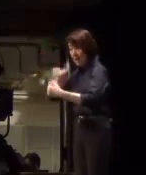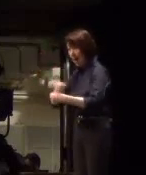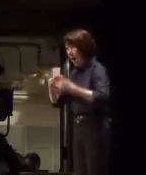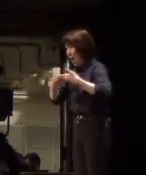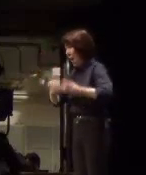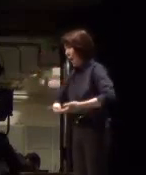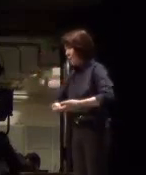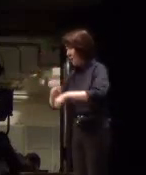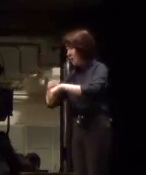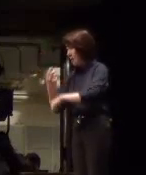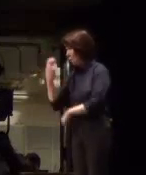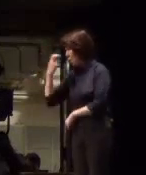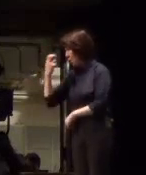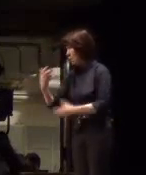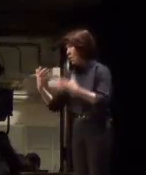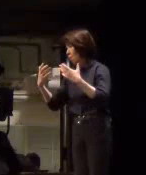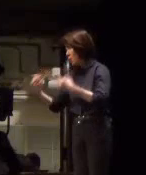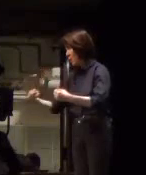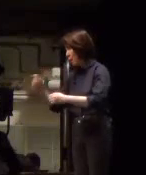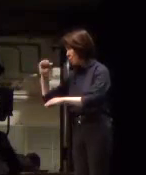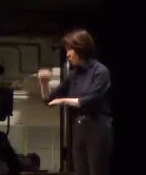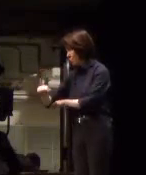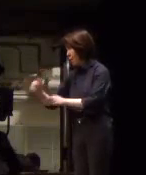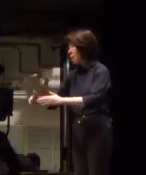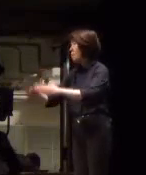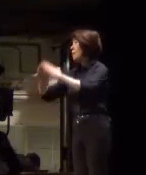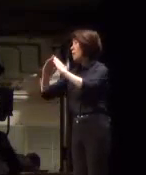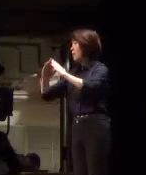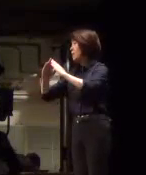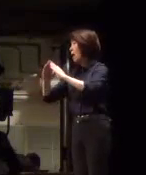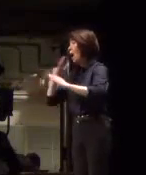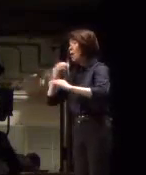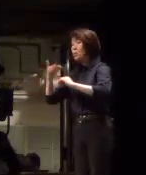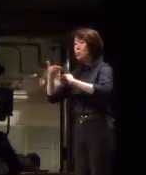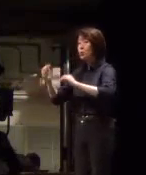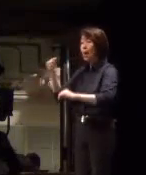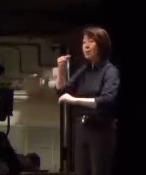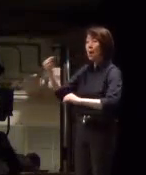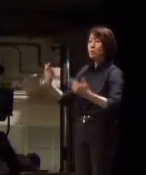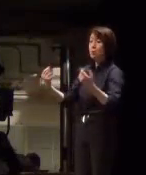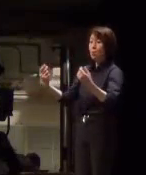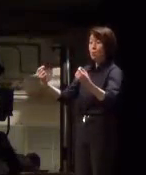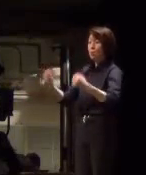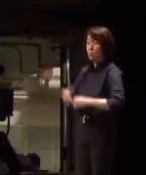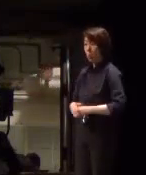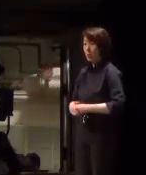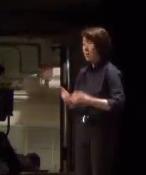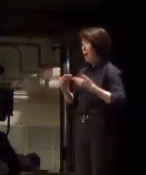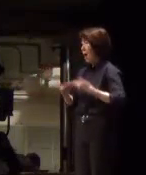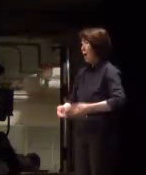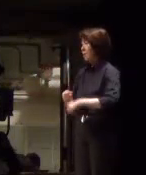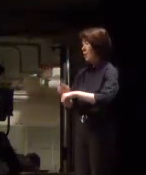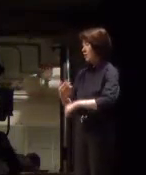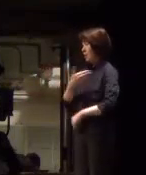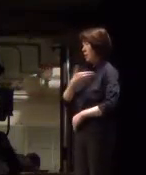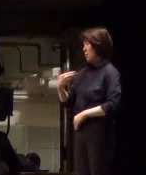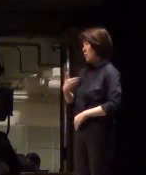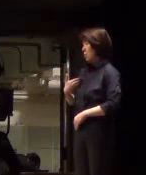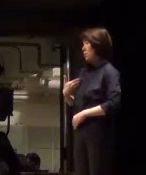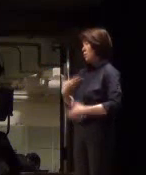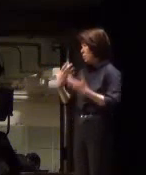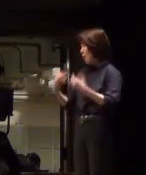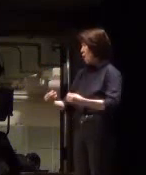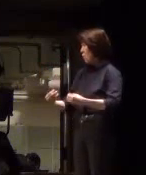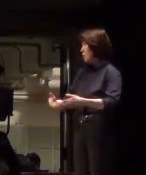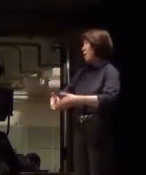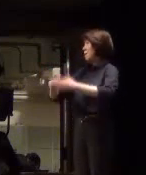と言って建てたのです。福島第一原子力発電所もそうです。安全性を確認して建てた